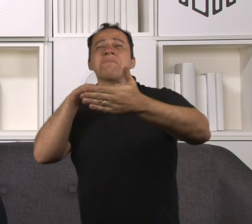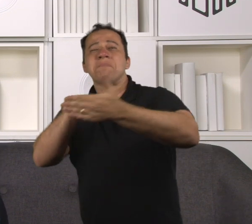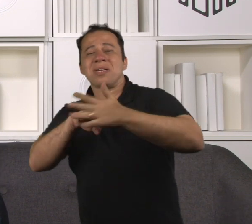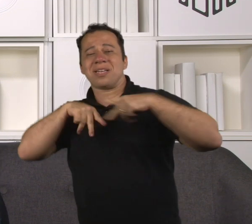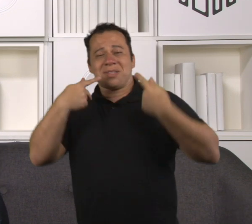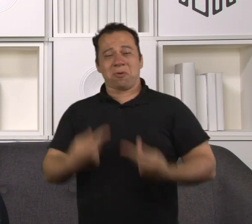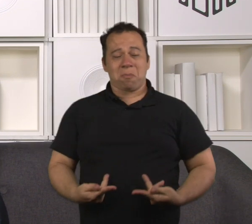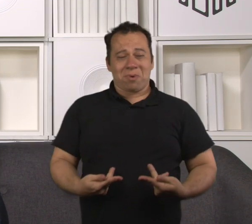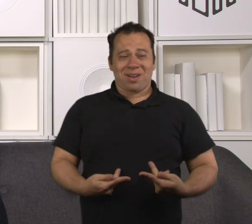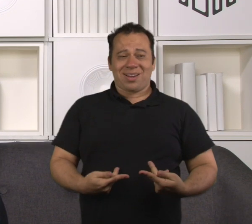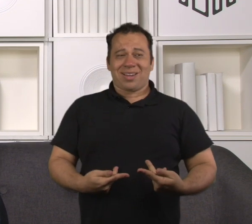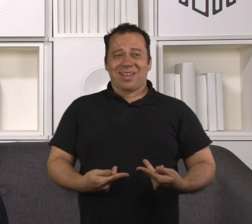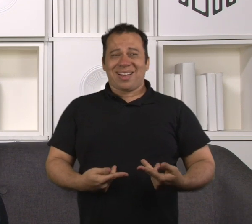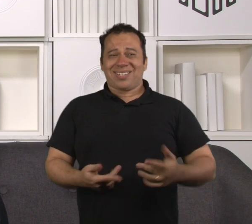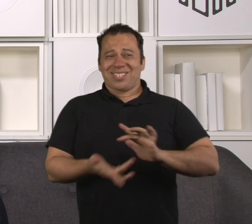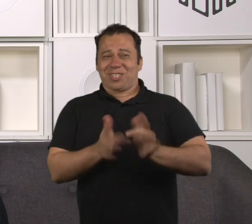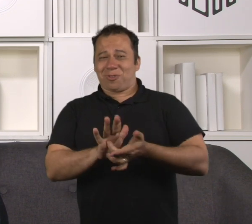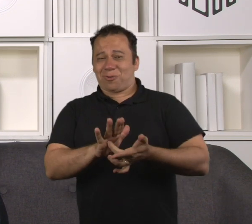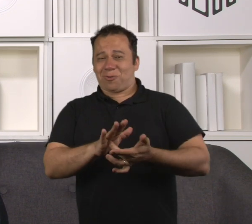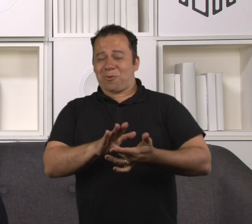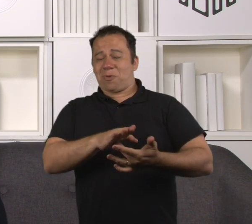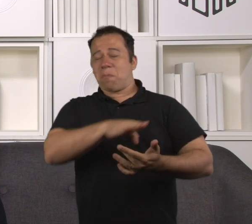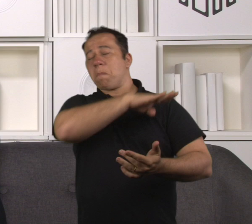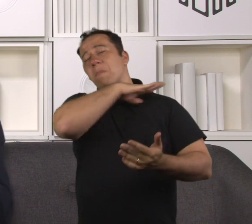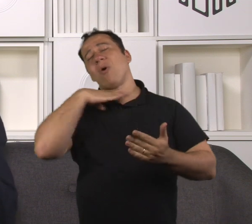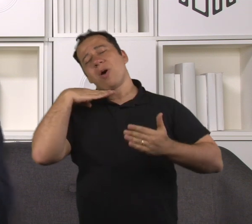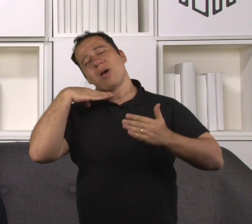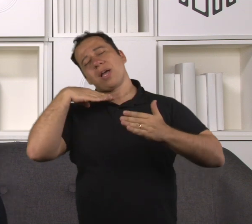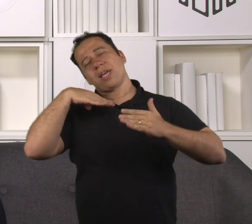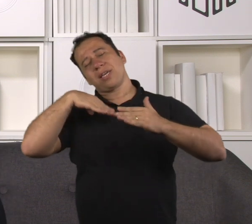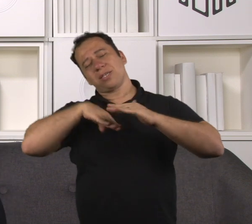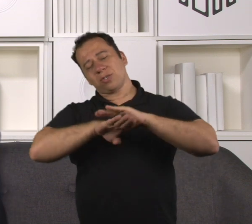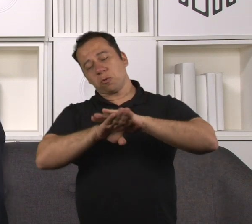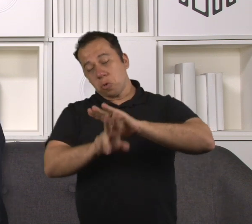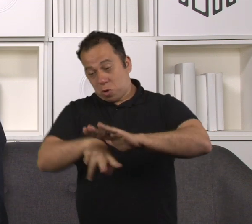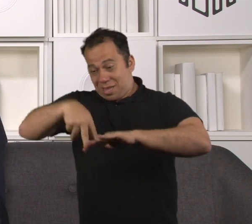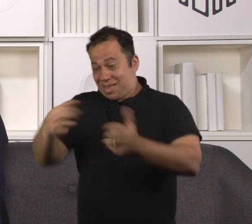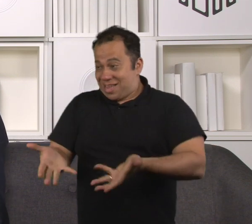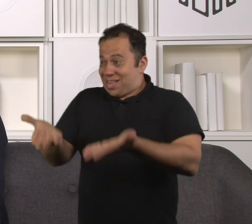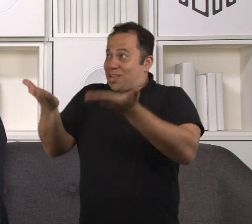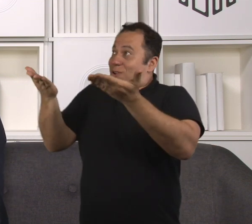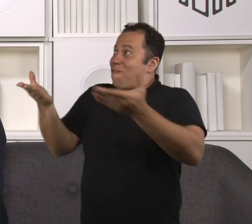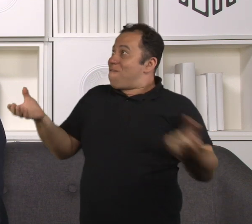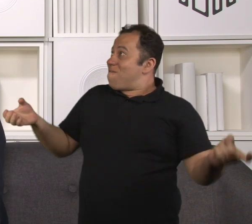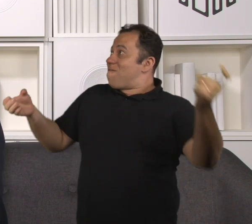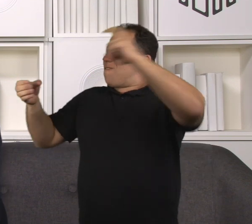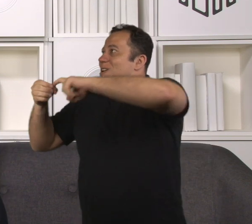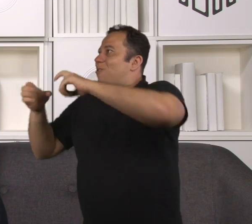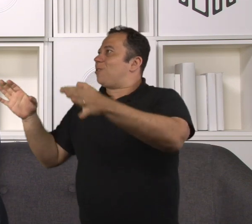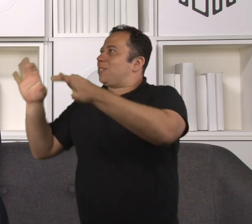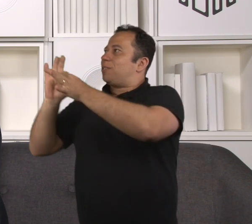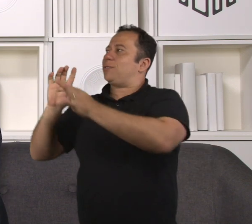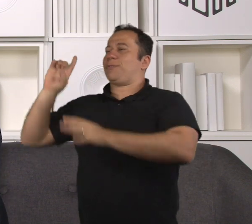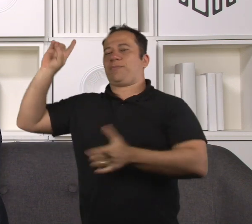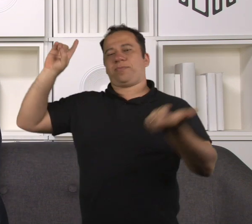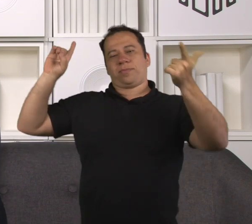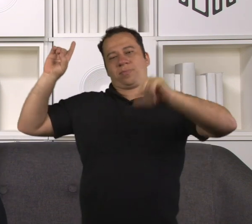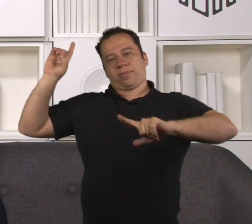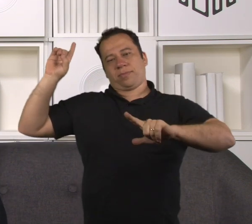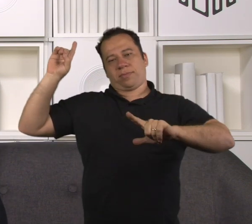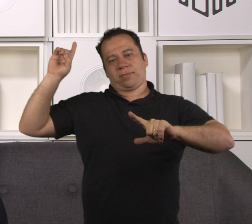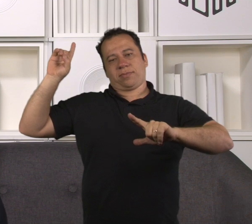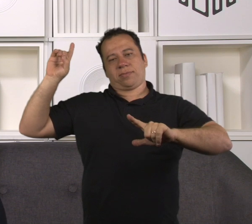Jesus é o nosso Salvador, que Jesus é o nosso Redentor e que nós temos vida em nome de Jesus. Jesus é o Adão que